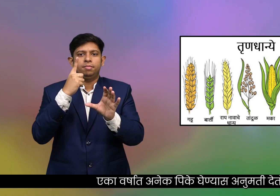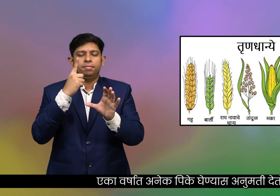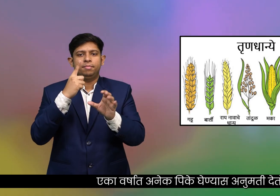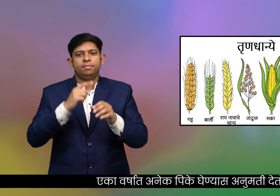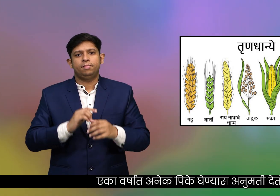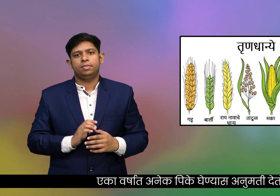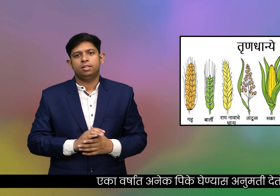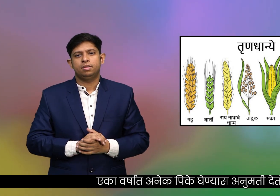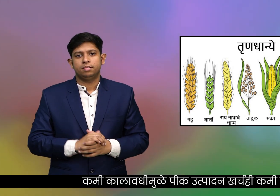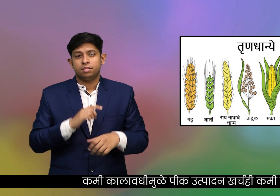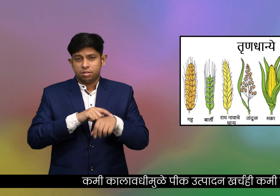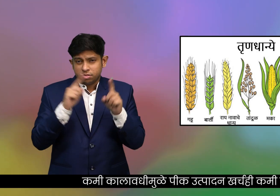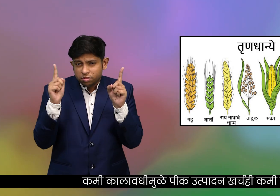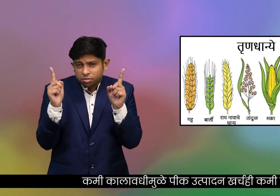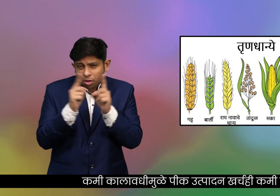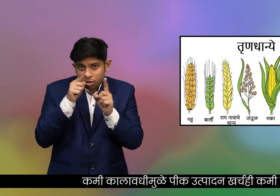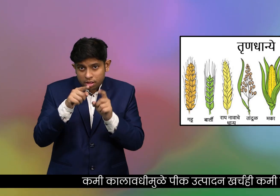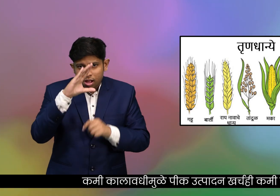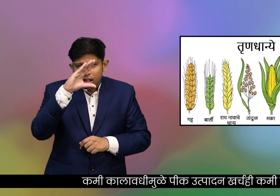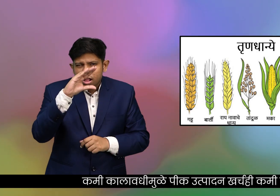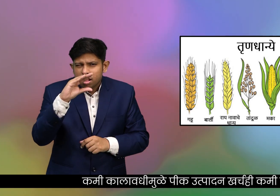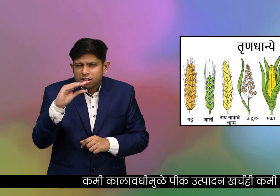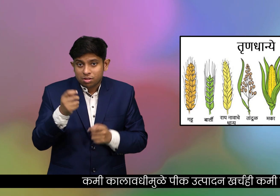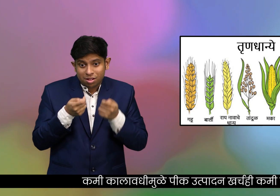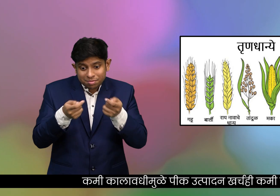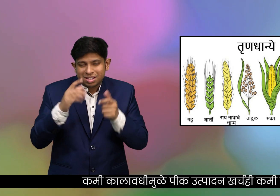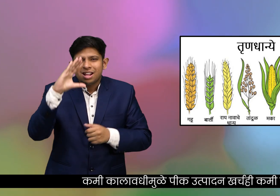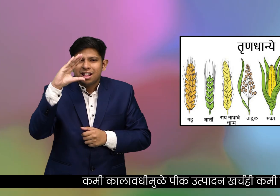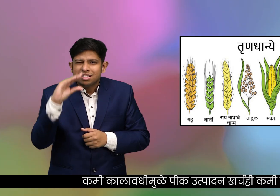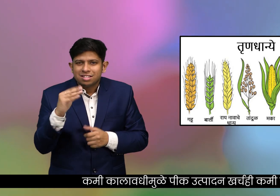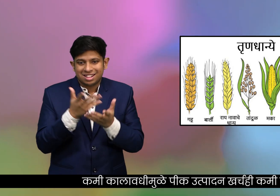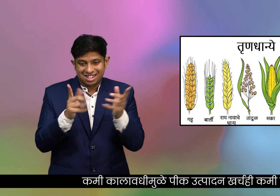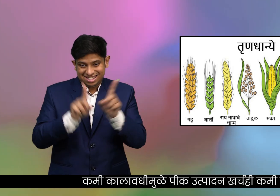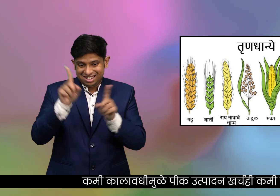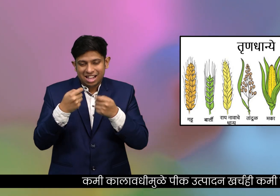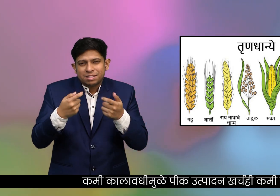देते. कमी कालावधीमुळे पीक उत्पादन खर्चही कमी होतो.